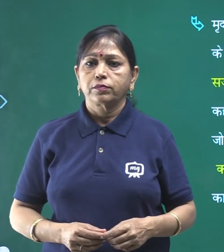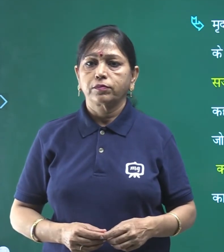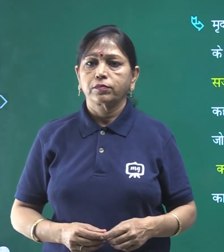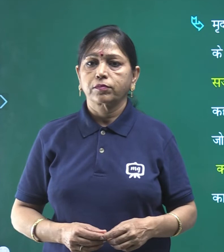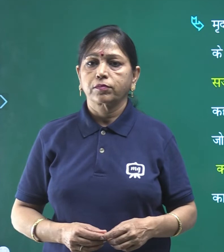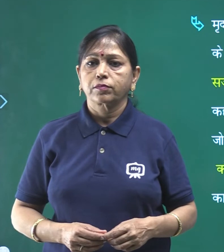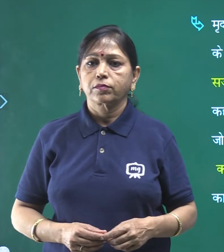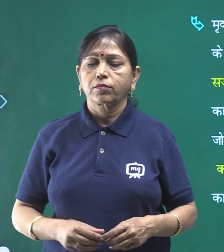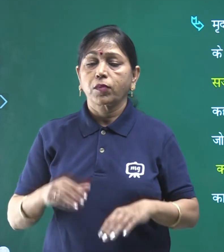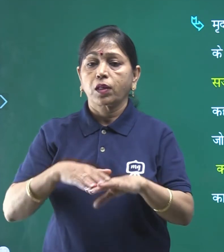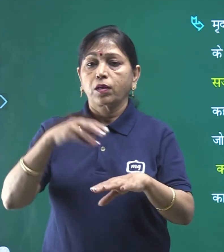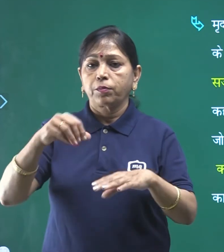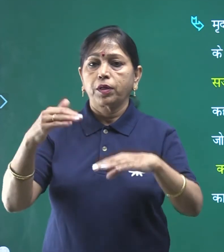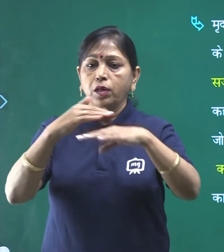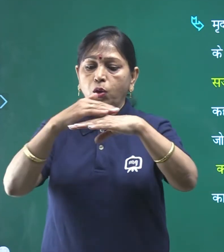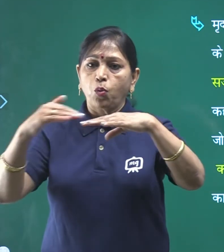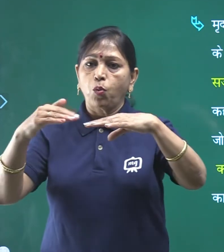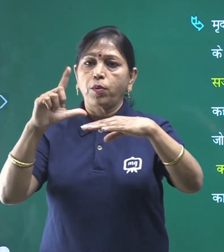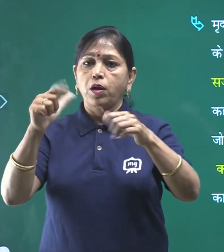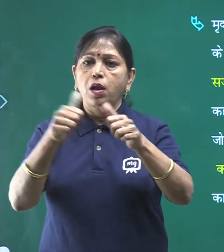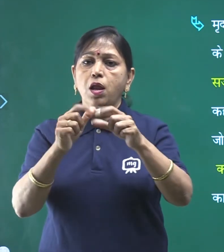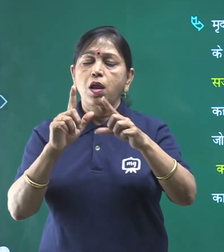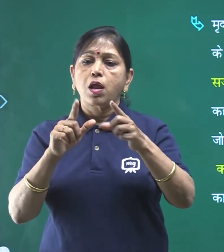ए मर्दा की ऊपरी परत में में